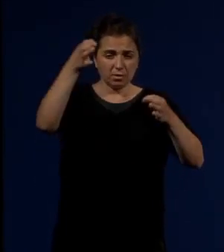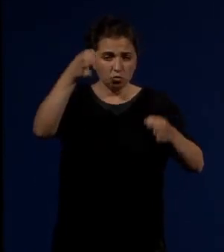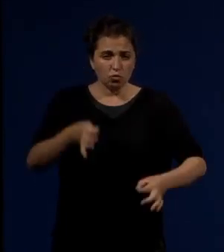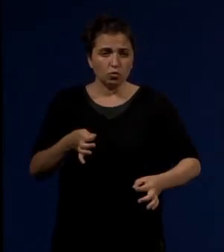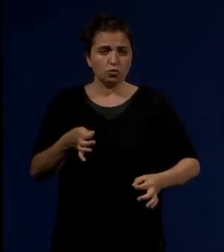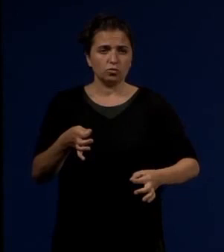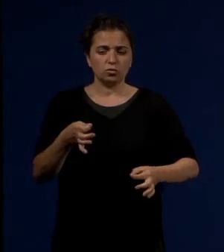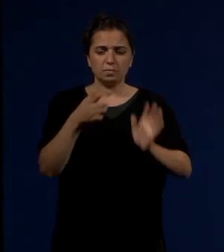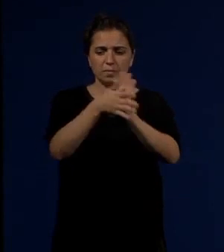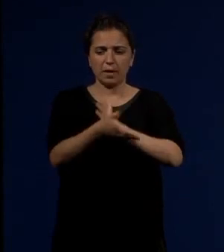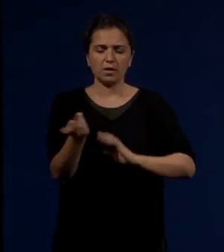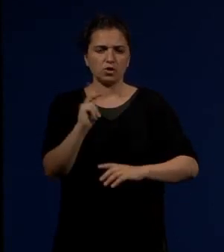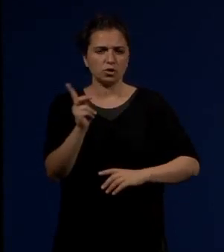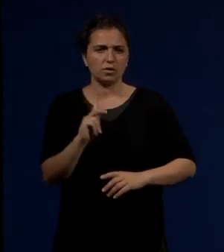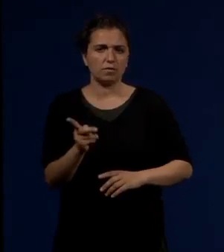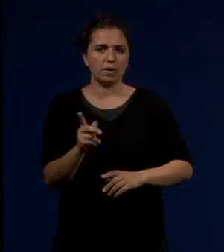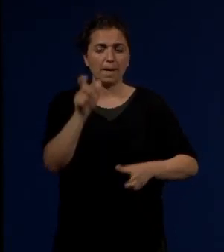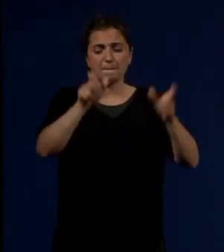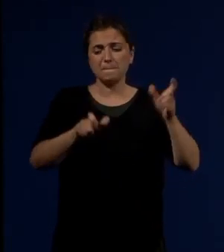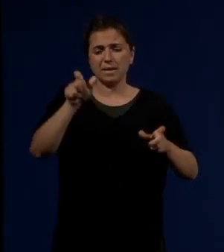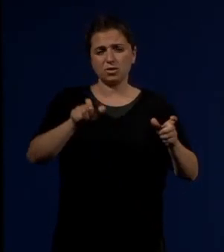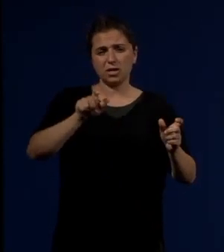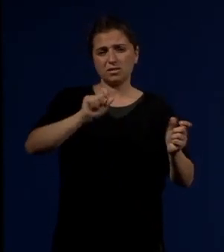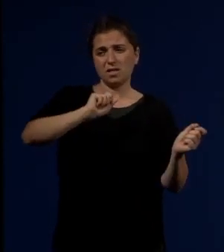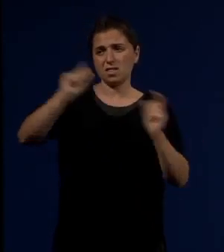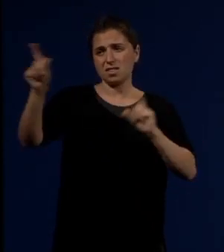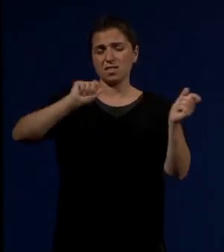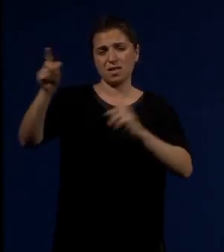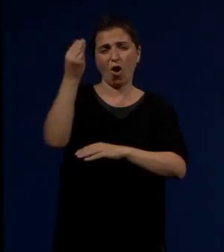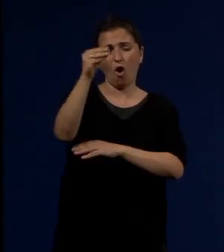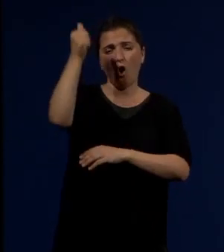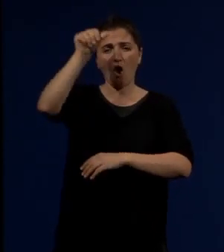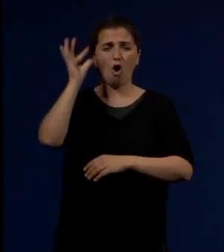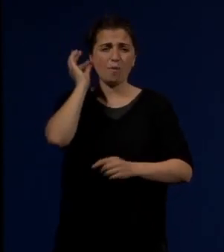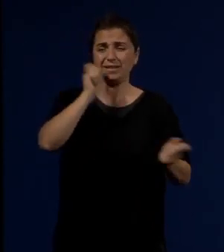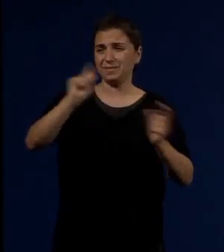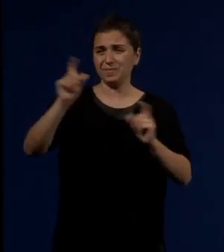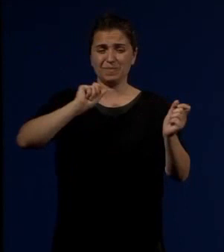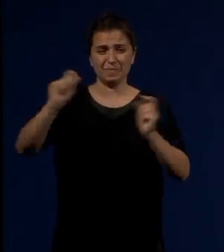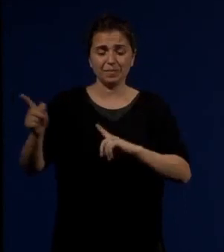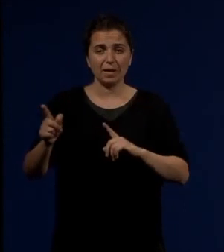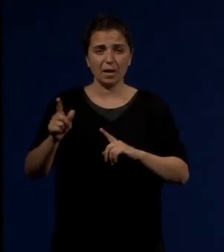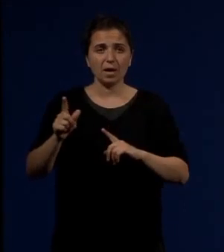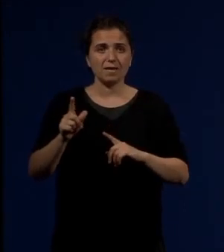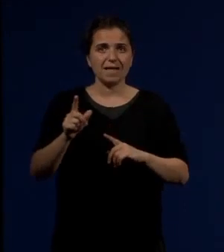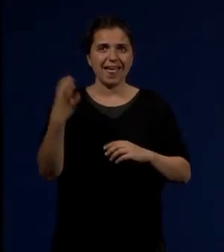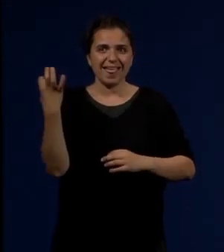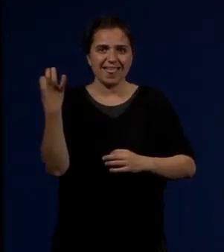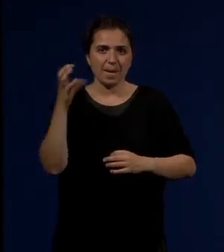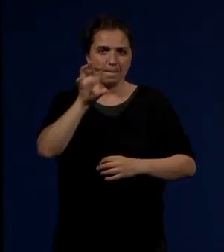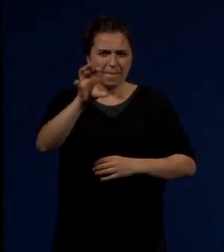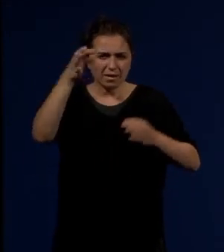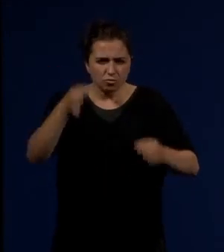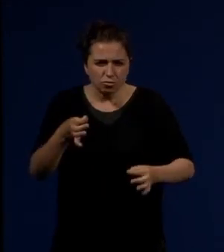manexado como unha empresa que deixa marchar a súa xente, que vota aos mozos e as mozas a emigración. Un país xusto debe tratar o país como